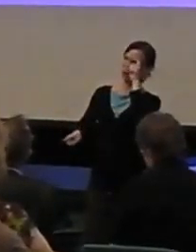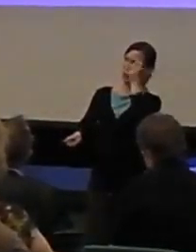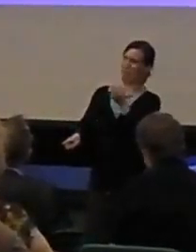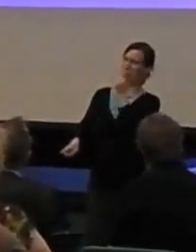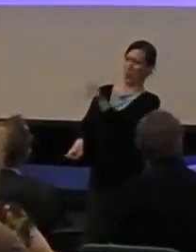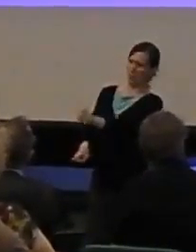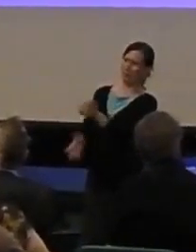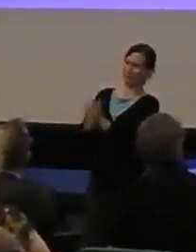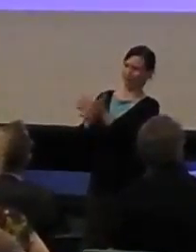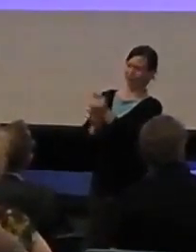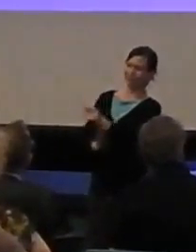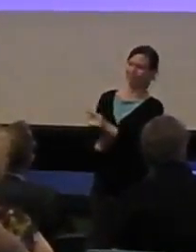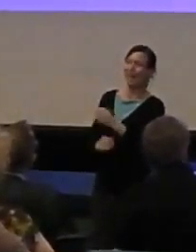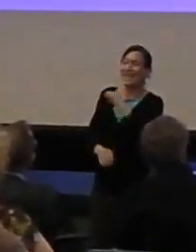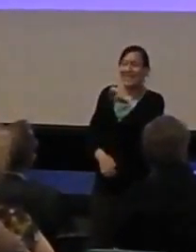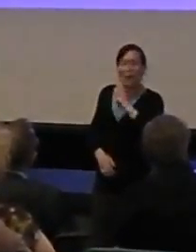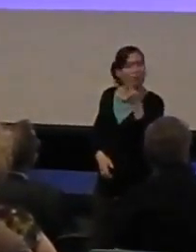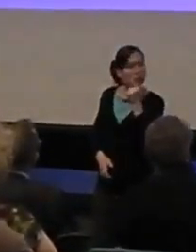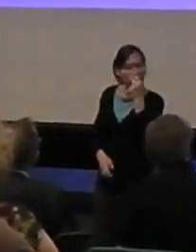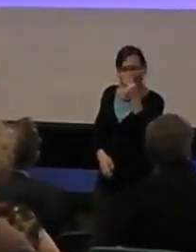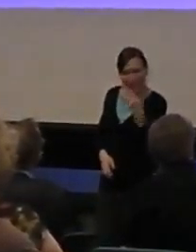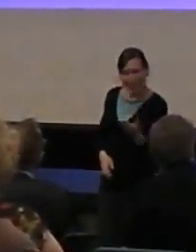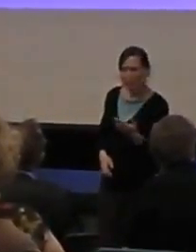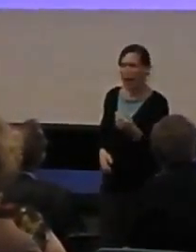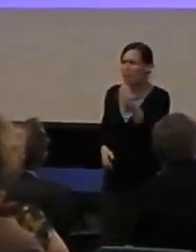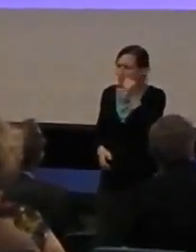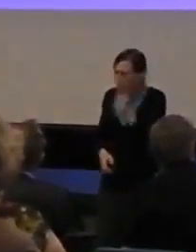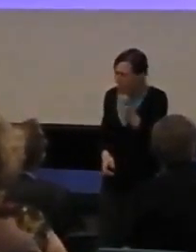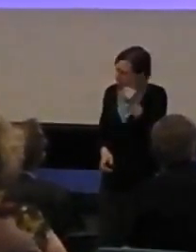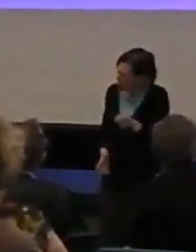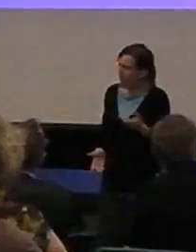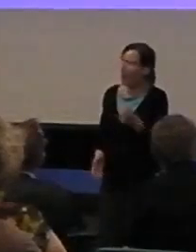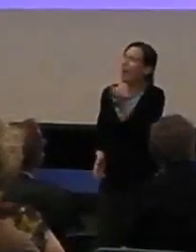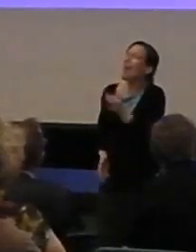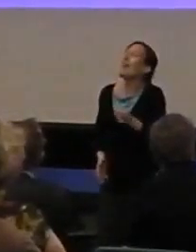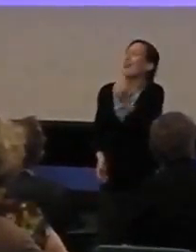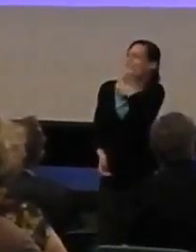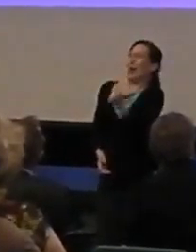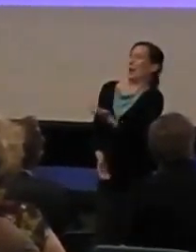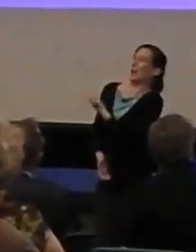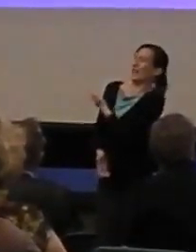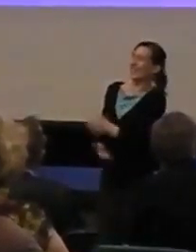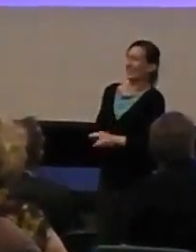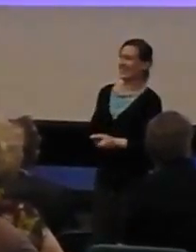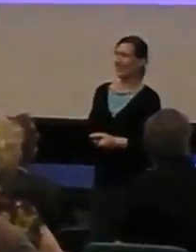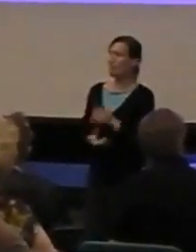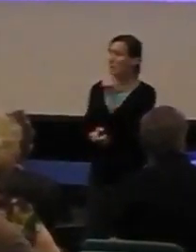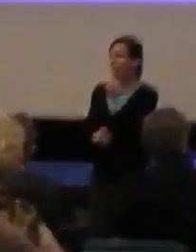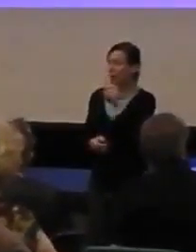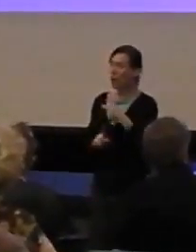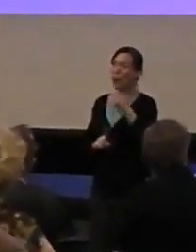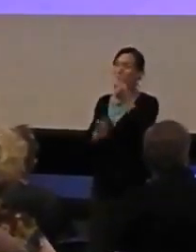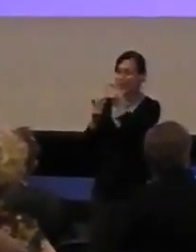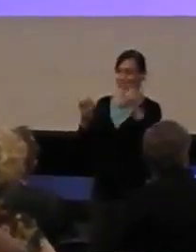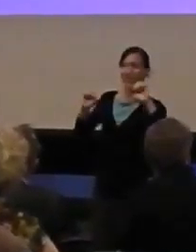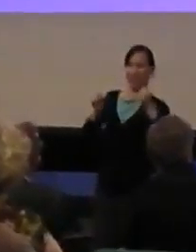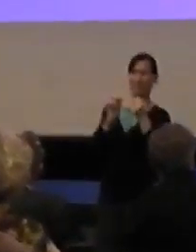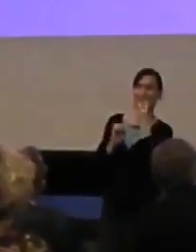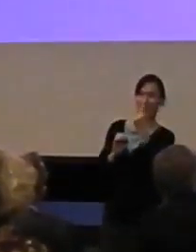Ik heb het zelf nog niet gezien, maar ik kan me niet voorstellen dat het niet ongelooflijk leuk is. Maar er zijn nog meer werken te zien in de